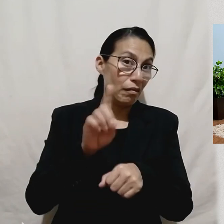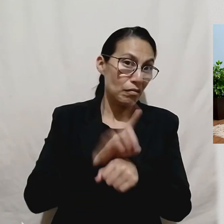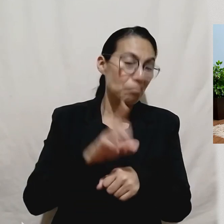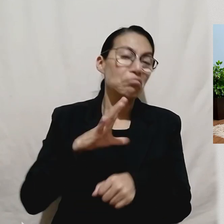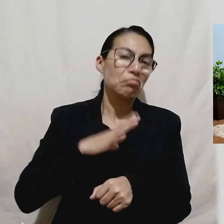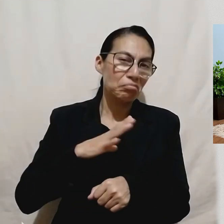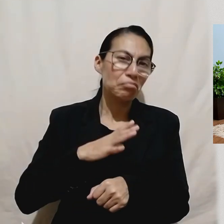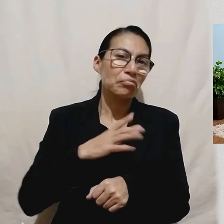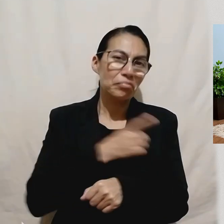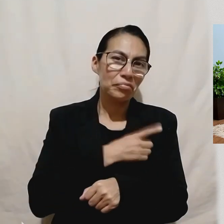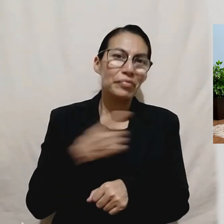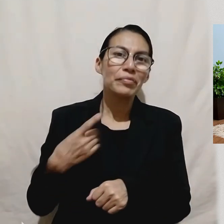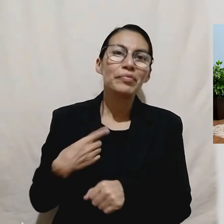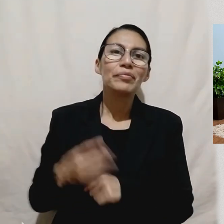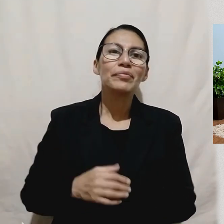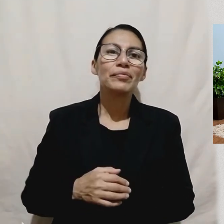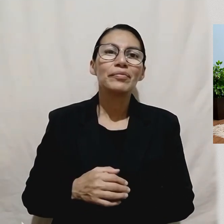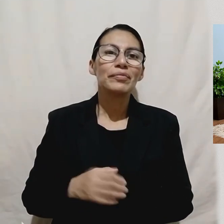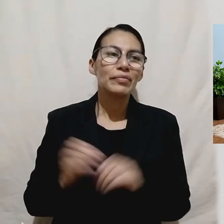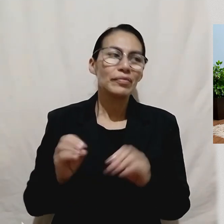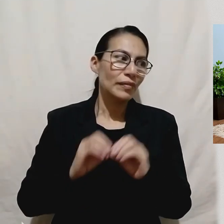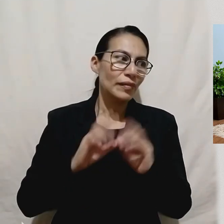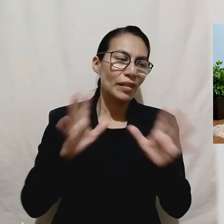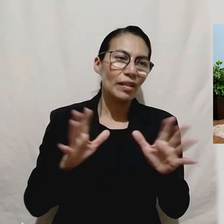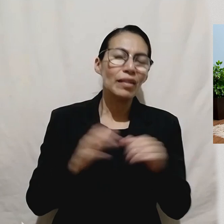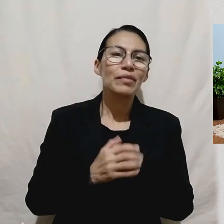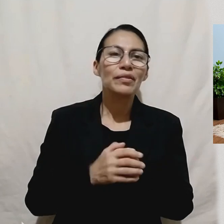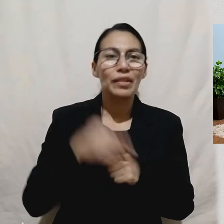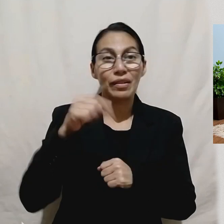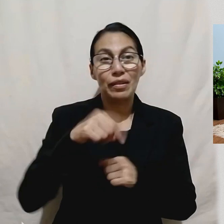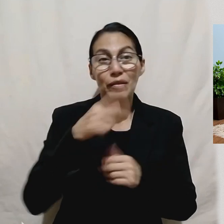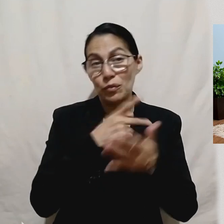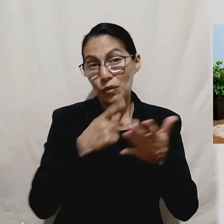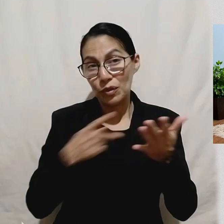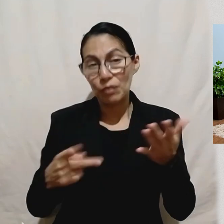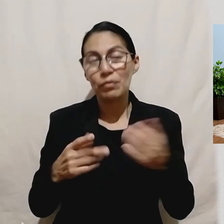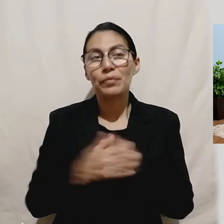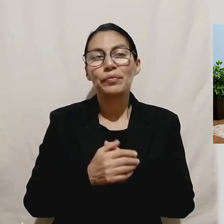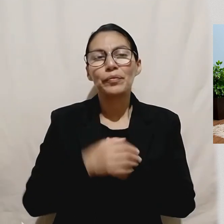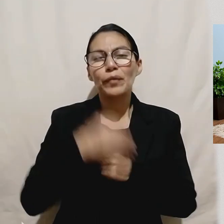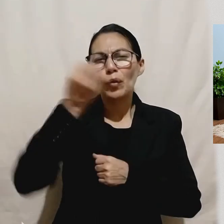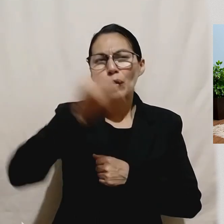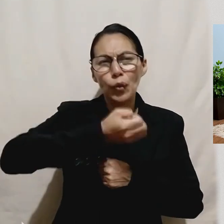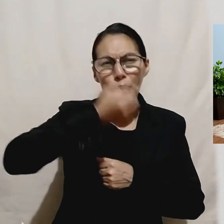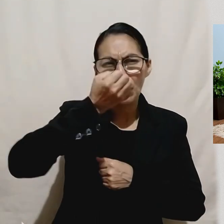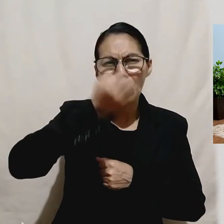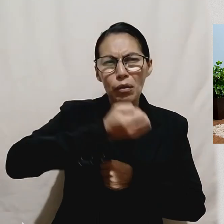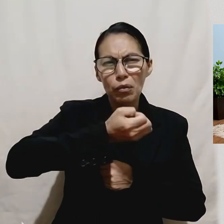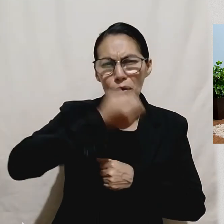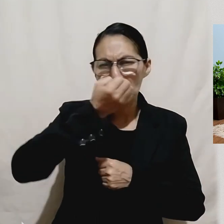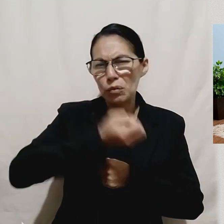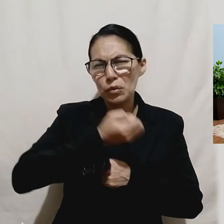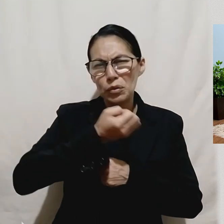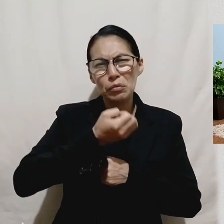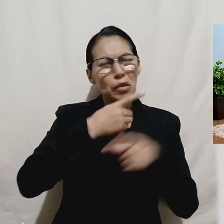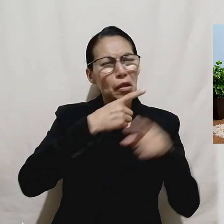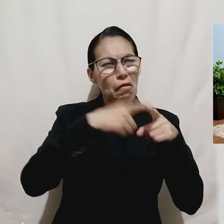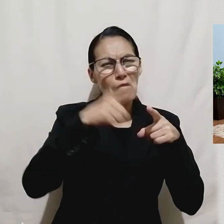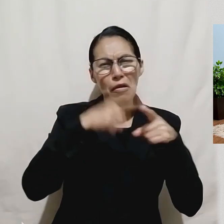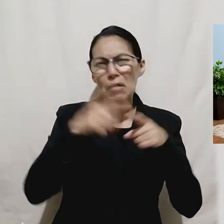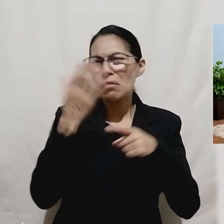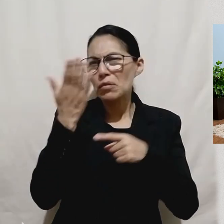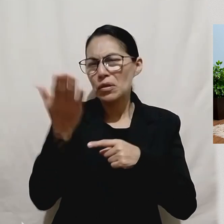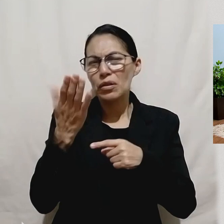todos los días y claro en este programa tana Tú sabes que oramos por